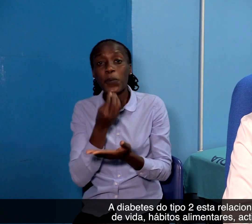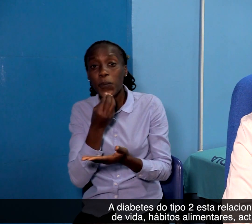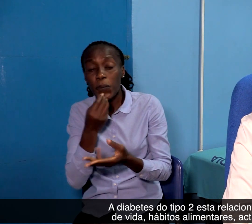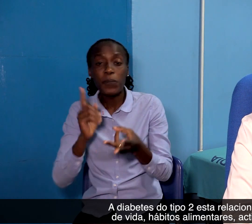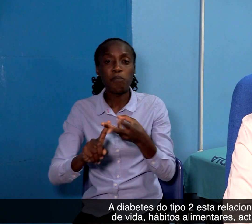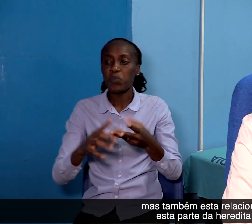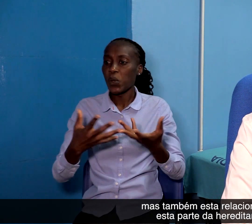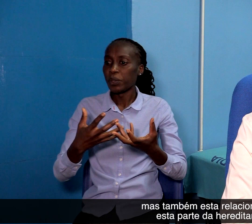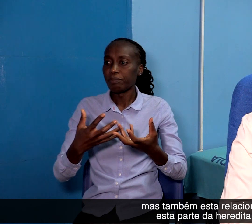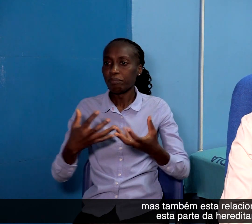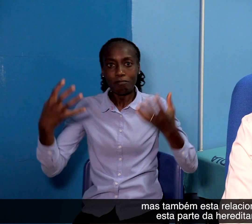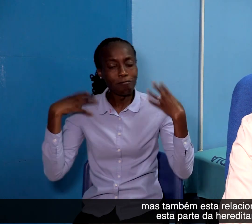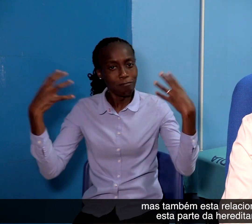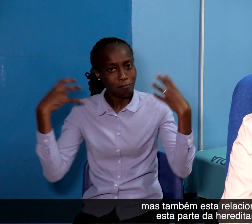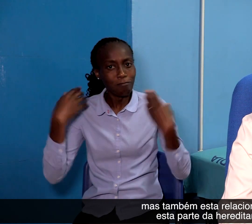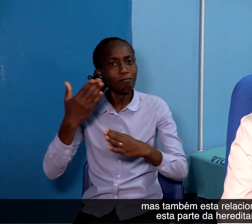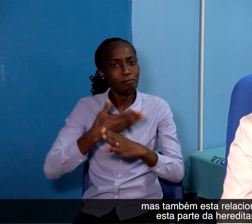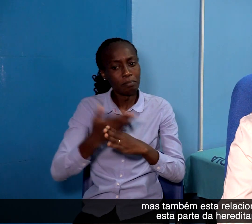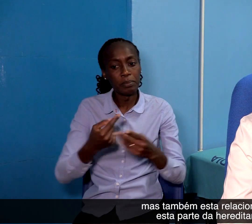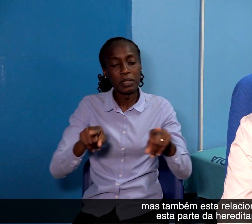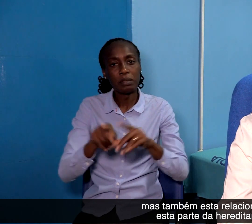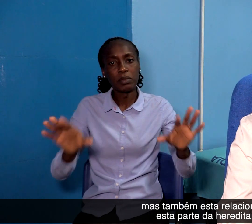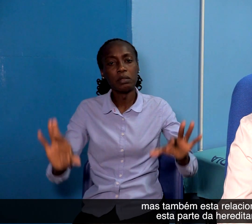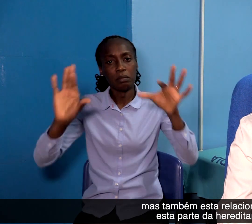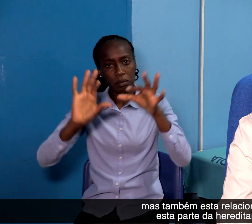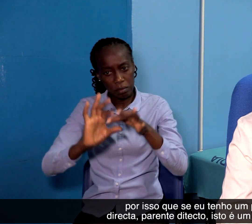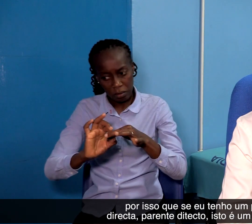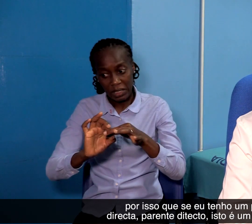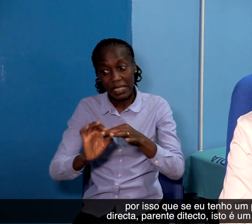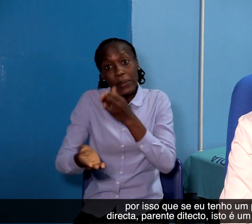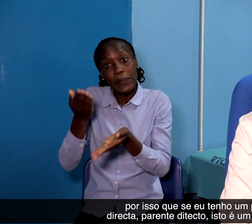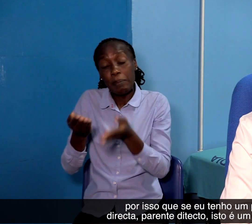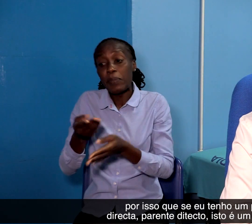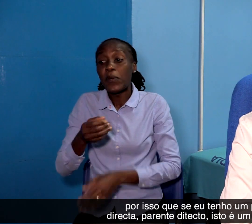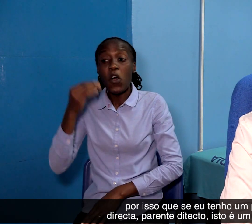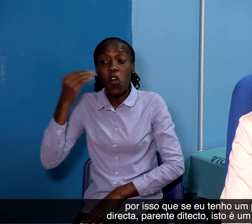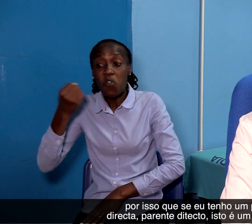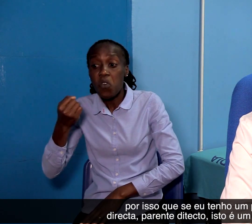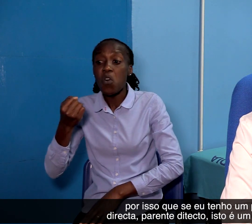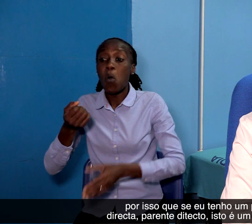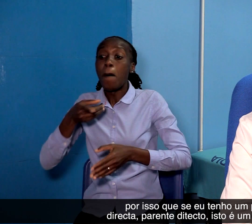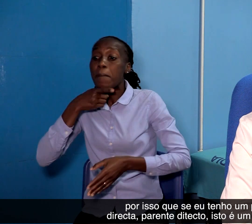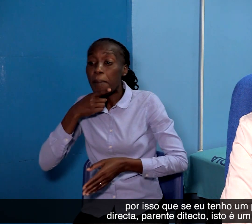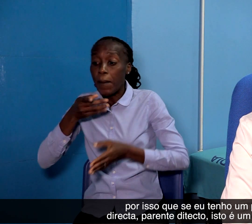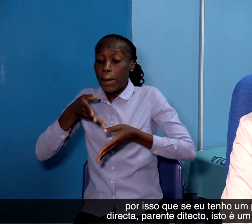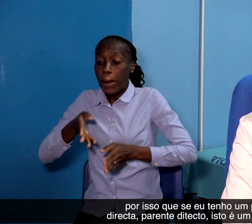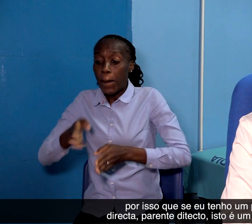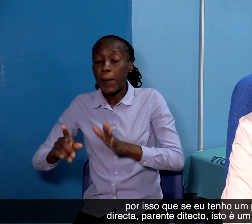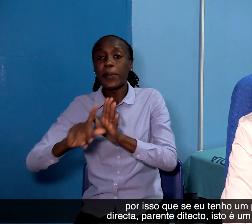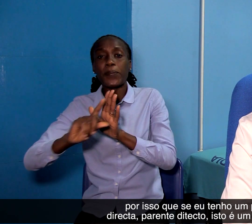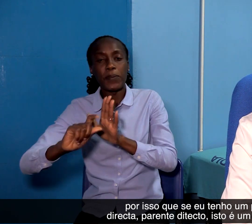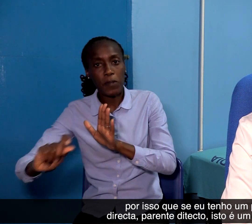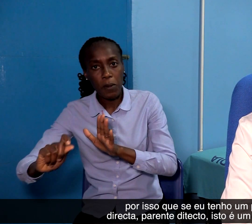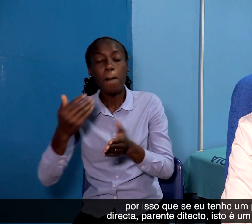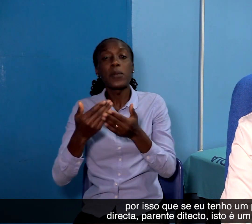de atividade física, mas também está relacionada com esta parte da hereditariedade. Portanto, por isso é que, se